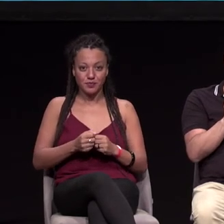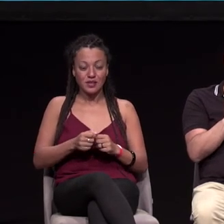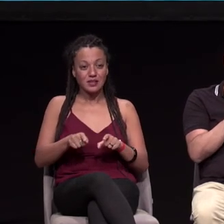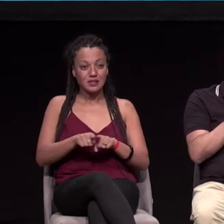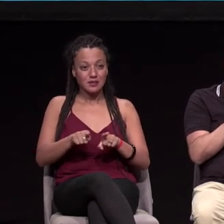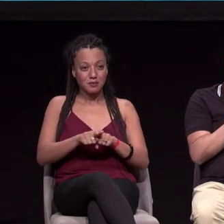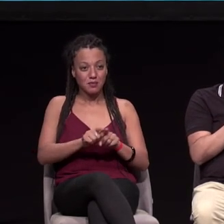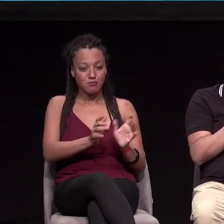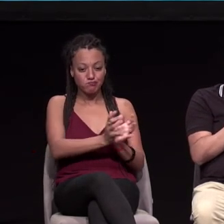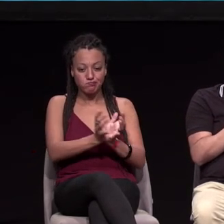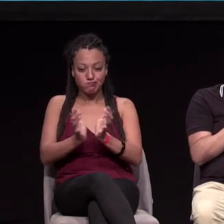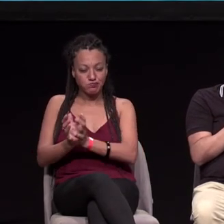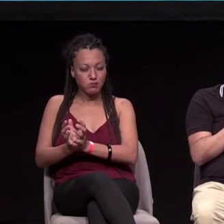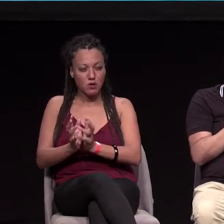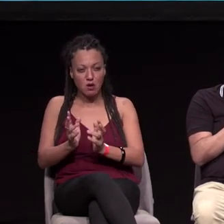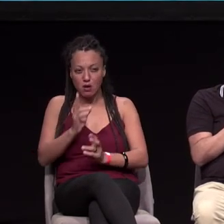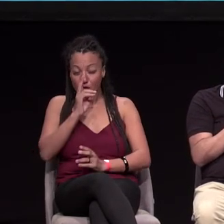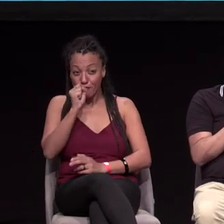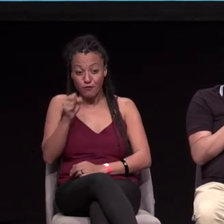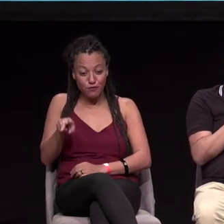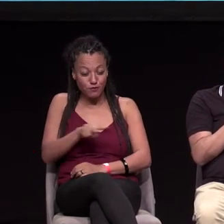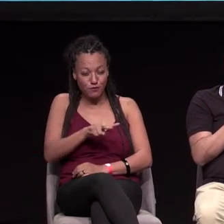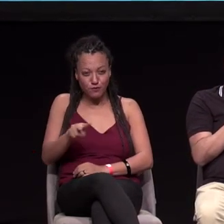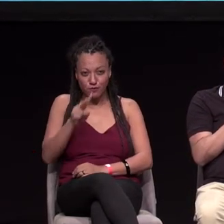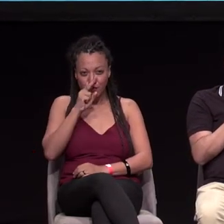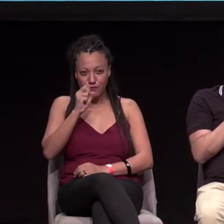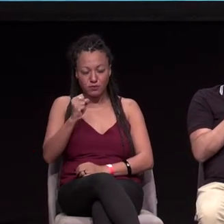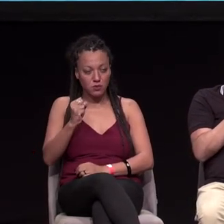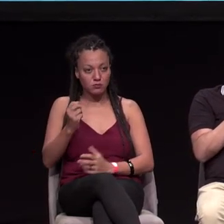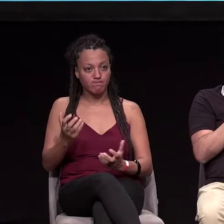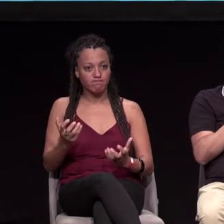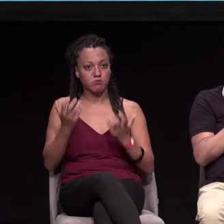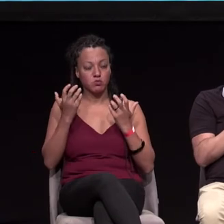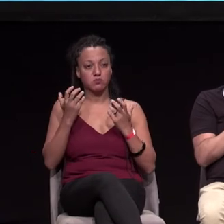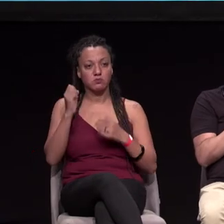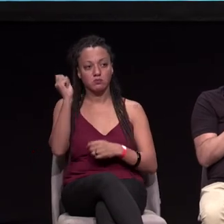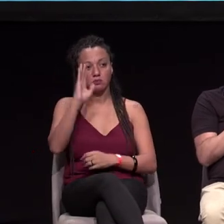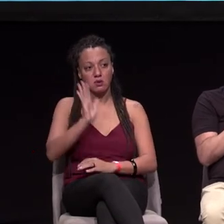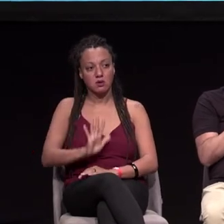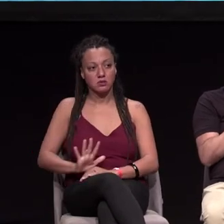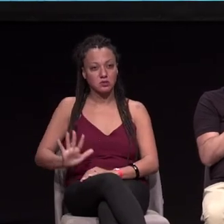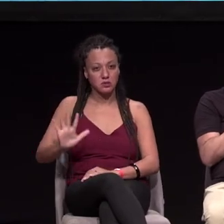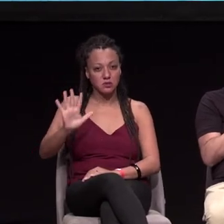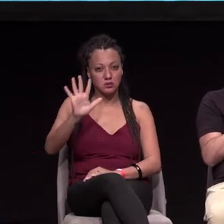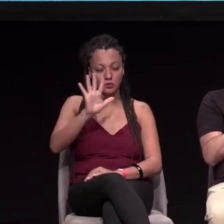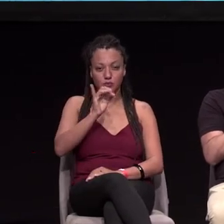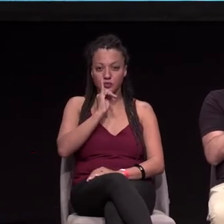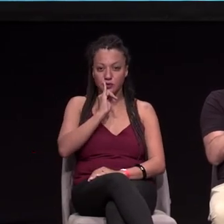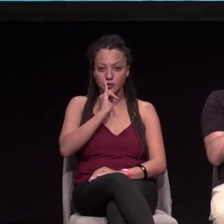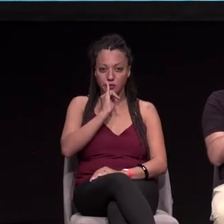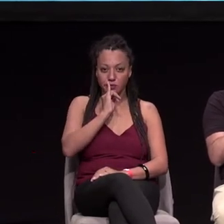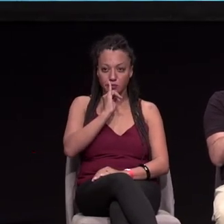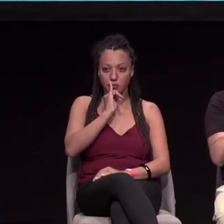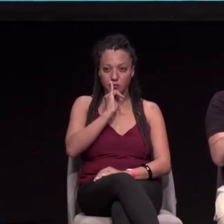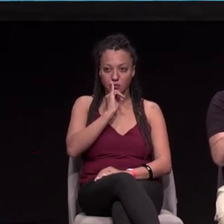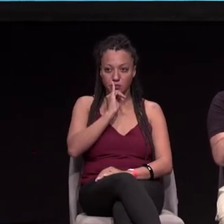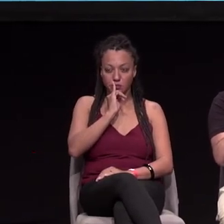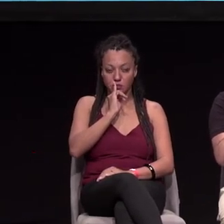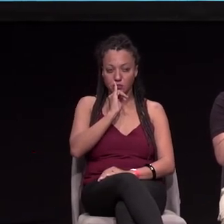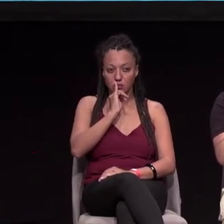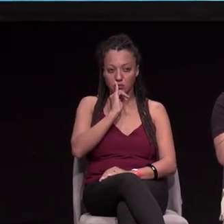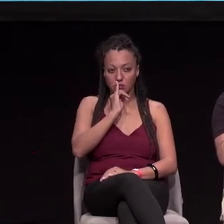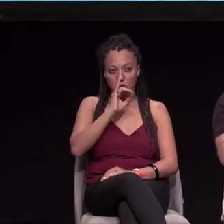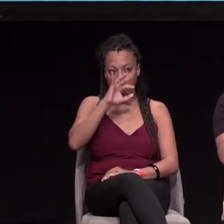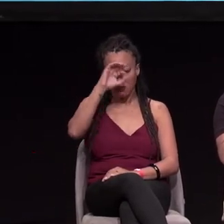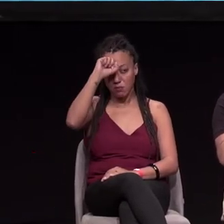forte expressão religiosa aí né em todo o país né então a gente pega é um pouco esse caso